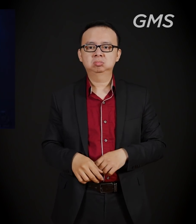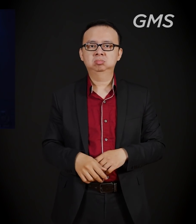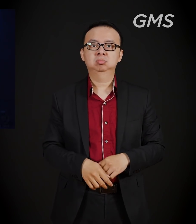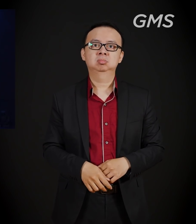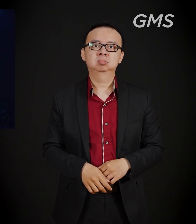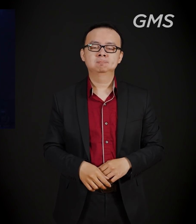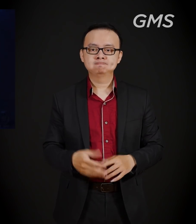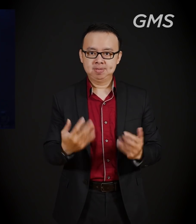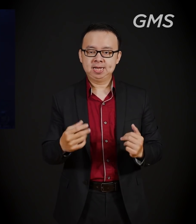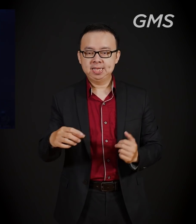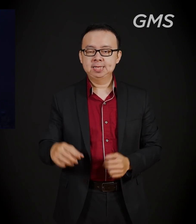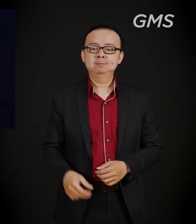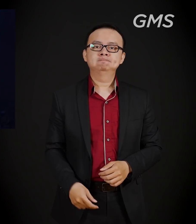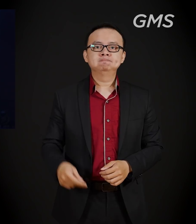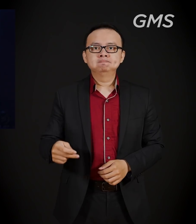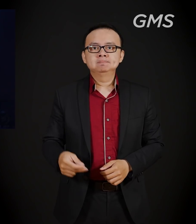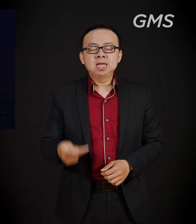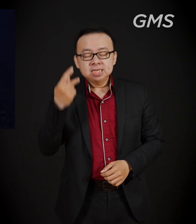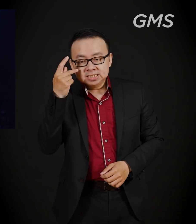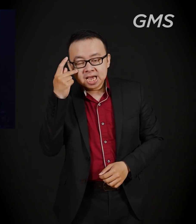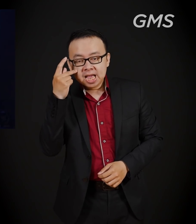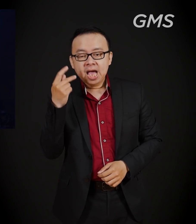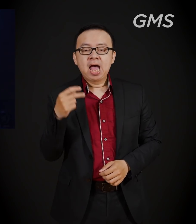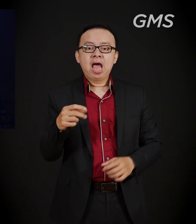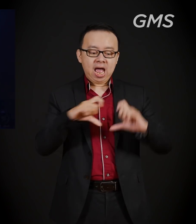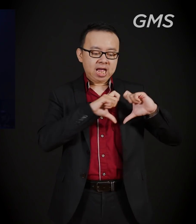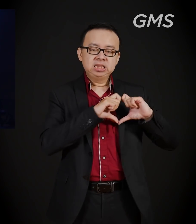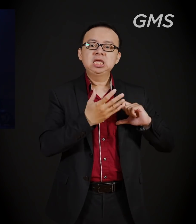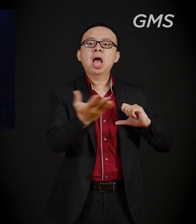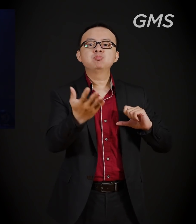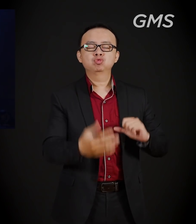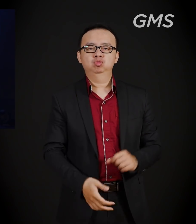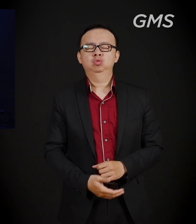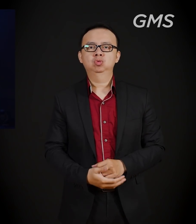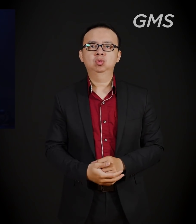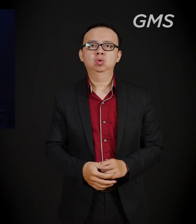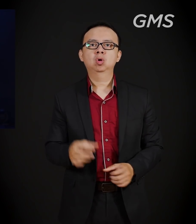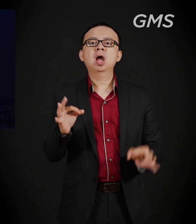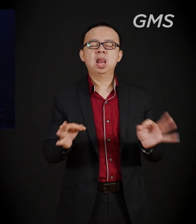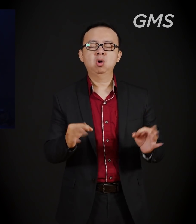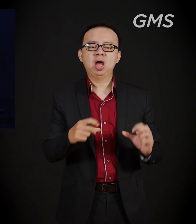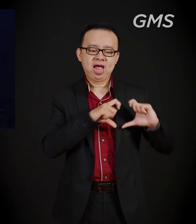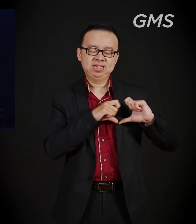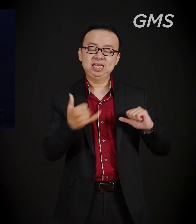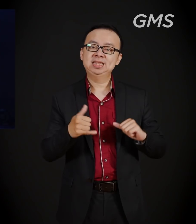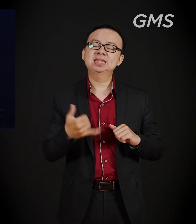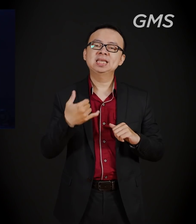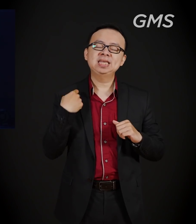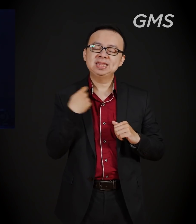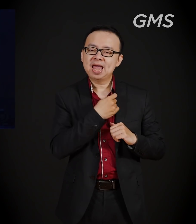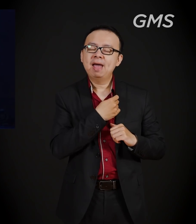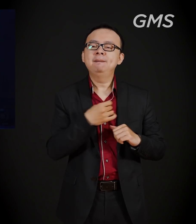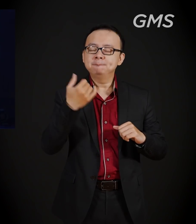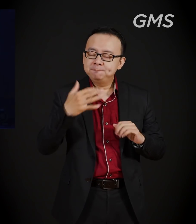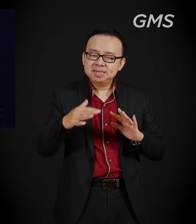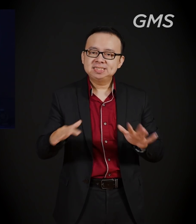Ingat, jaga hatimu dengan segala kewaspadaan. Dari situ terpancar kehidupan. Kalau kita punya hati yang selalu bersih, kita punya hati yang selalu takut